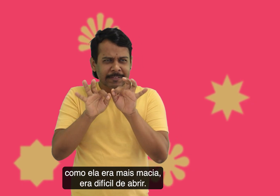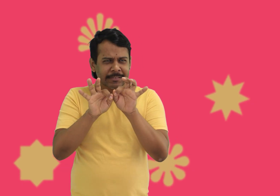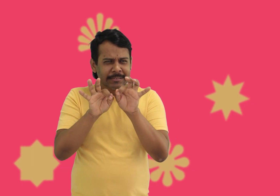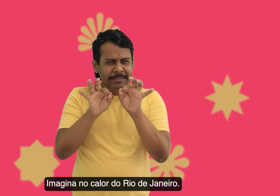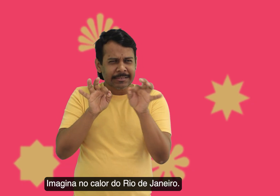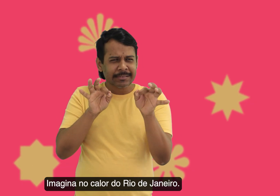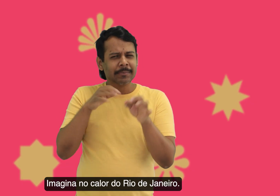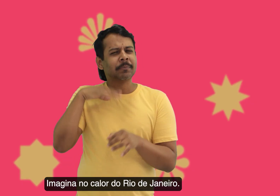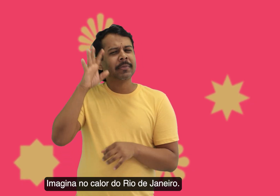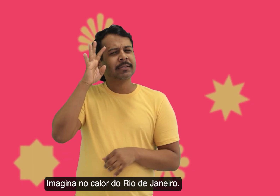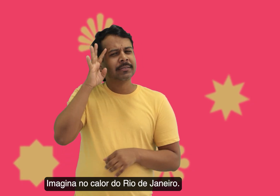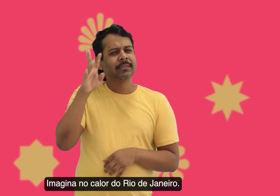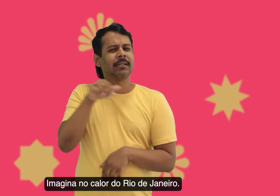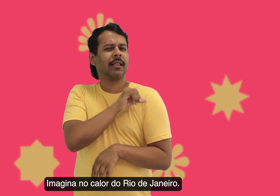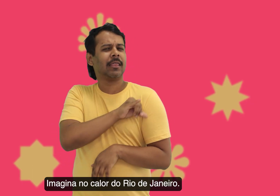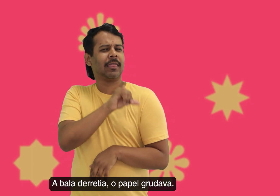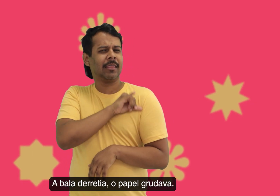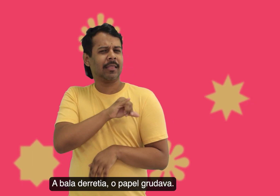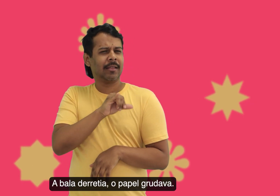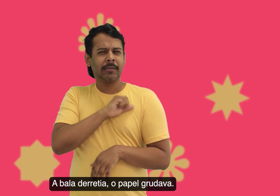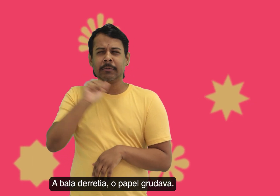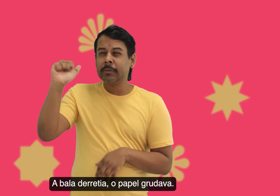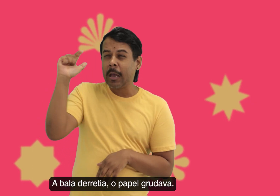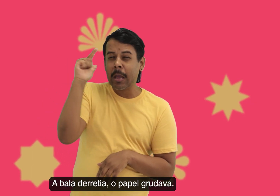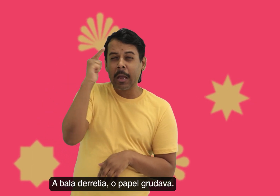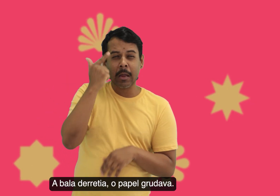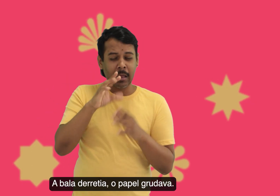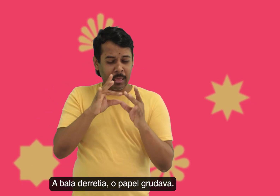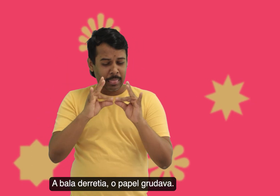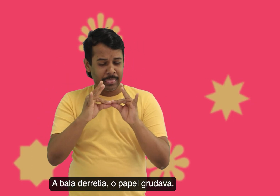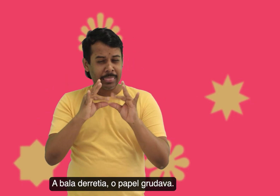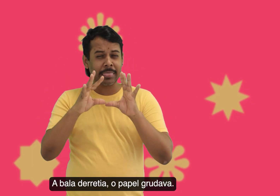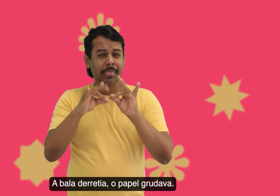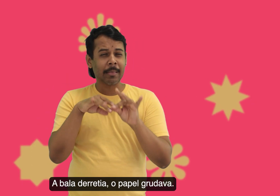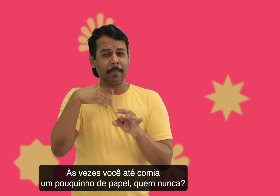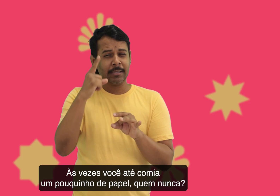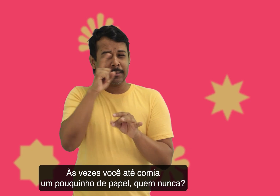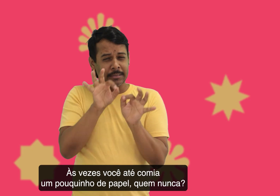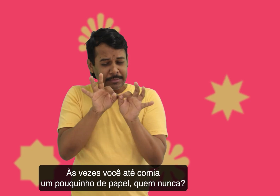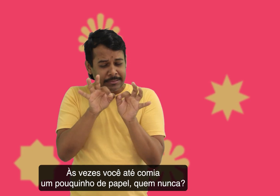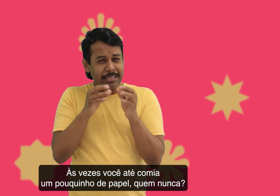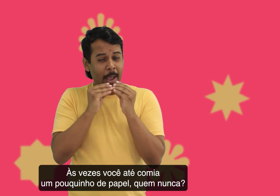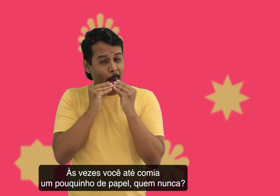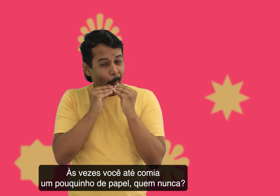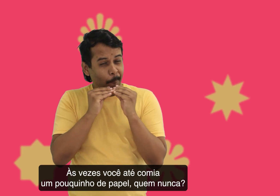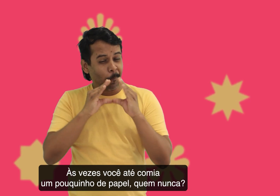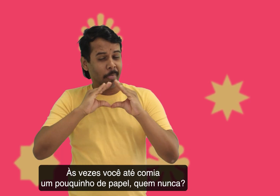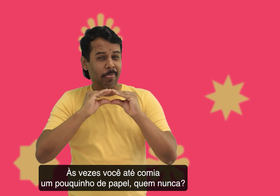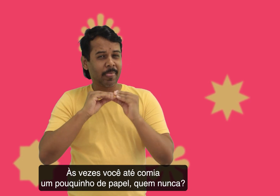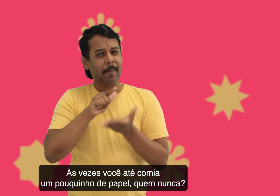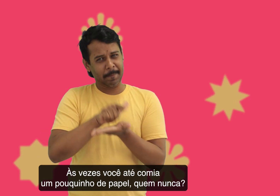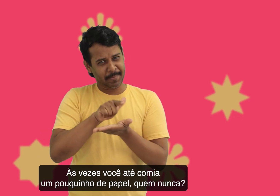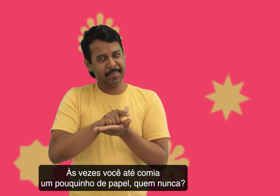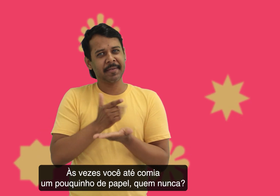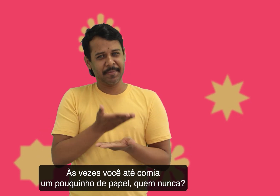abrir. Imagina no calor do Rio de Janeiro, a bala derretia, o papel grudava, às vezes você até comia um pouquinho de papel, quem